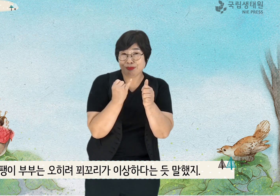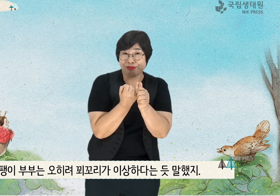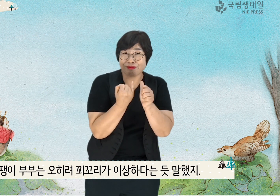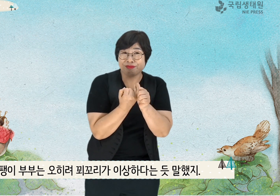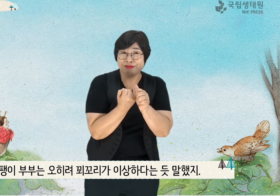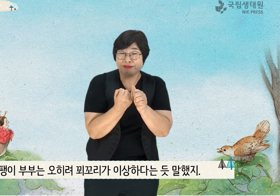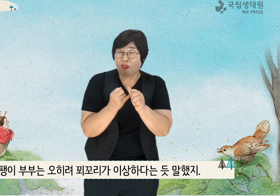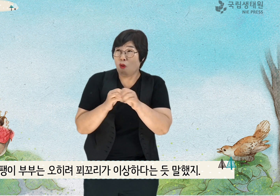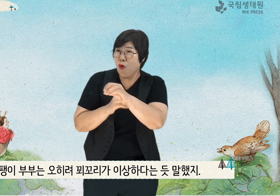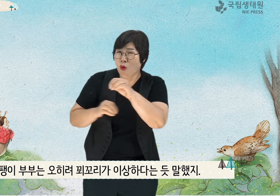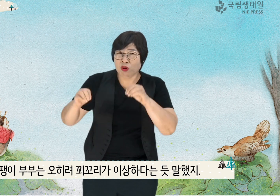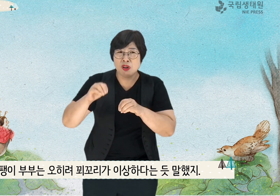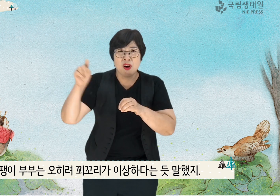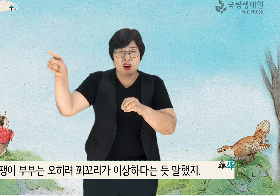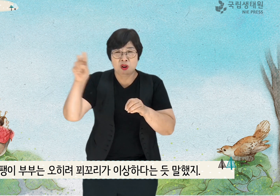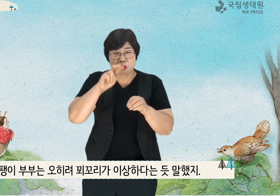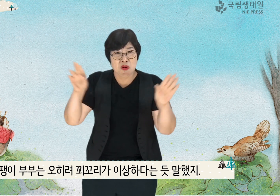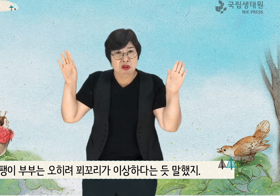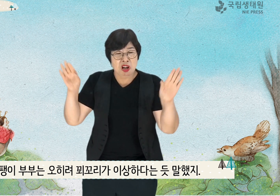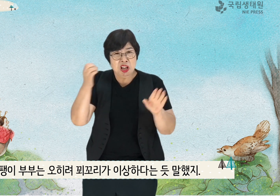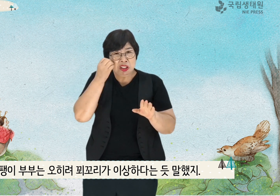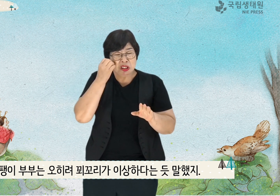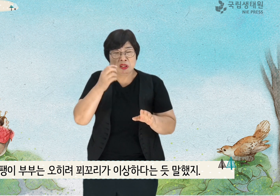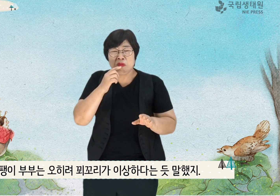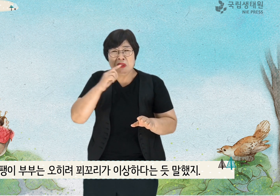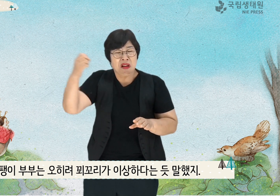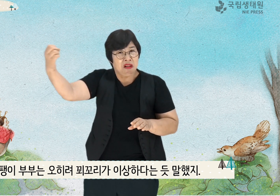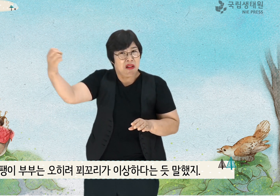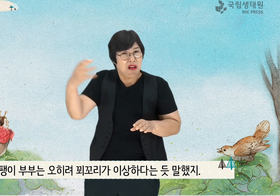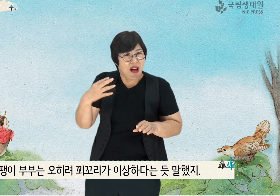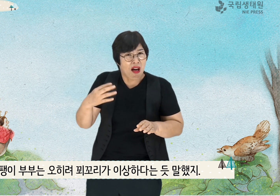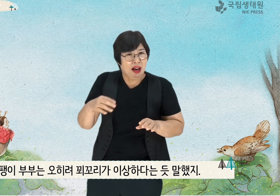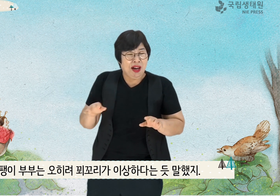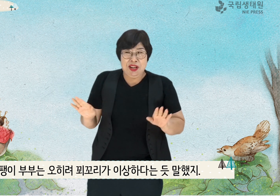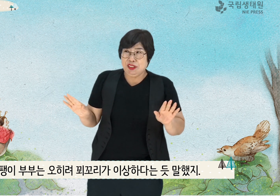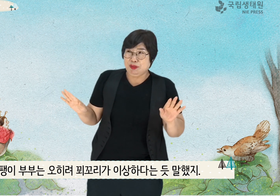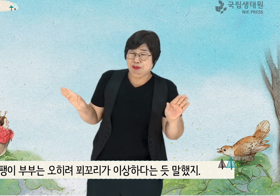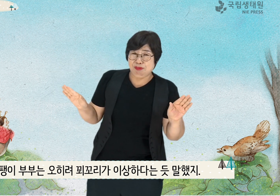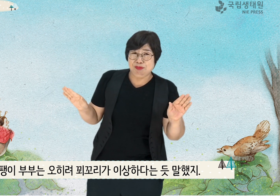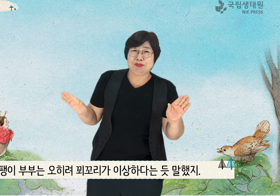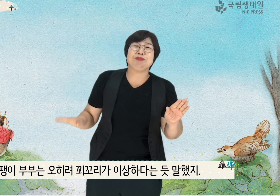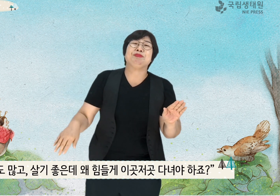달팽이 부부는 오히려 꾀꼬리가 이상하다는 듯 말했지.